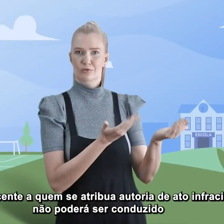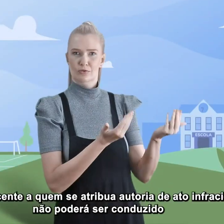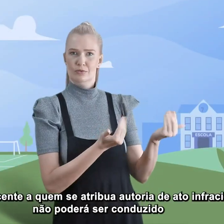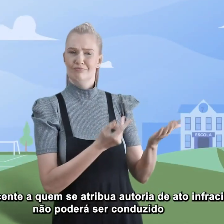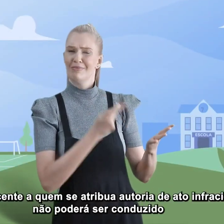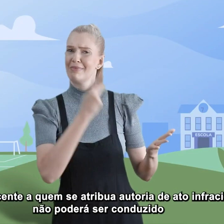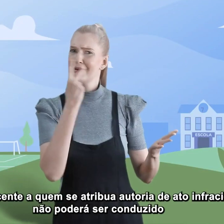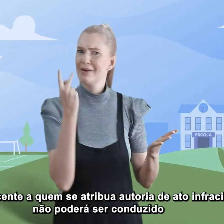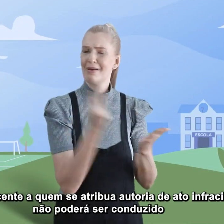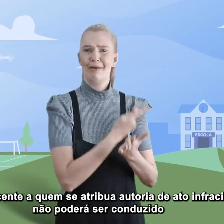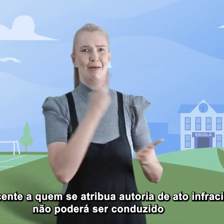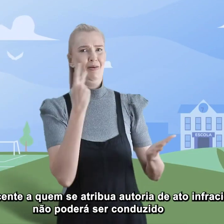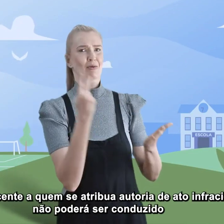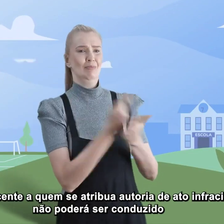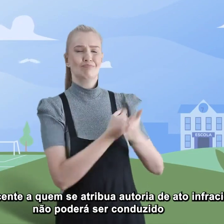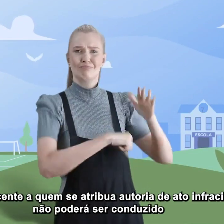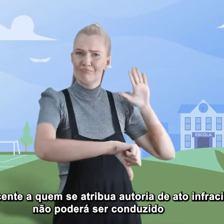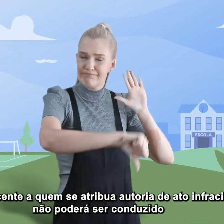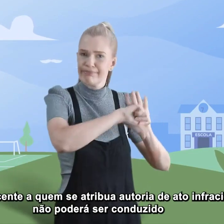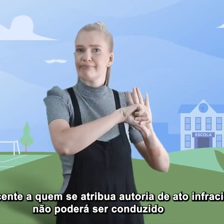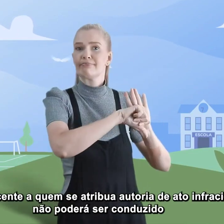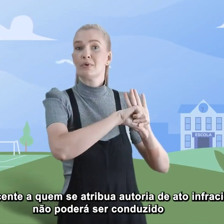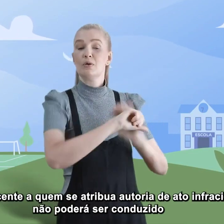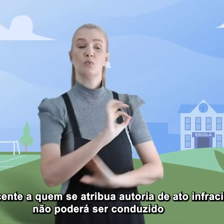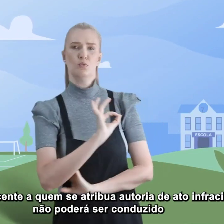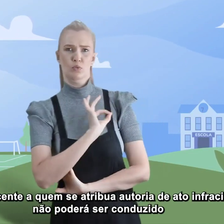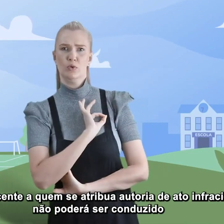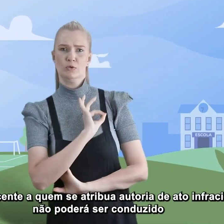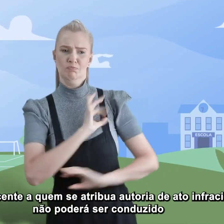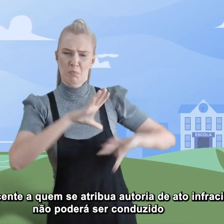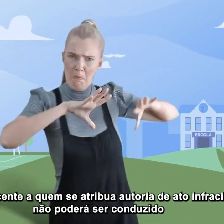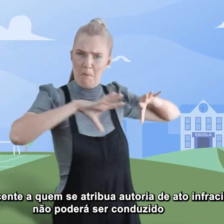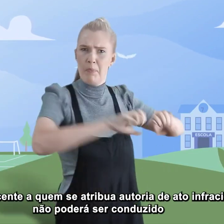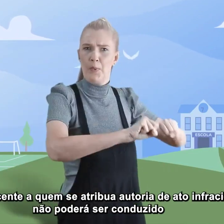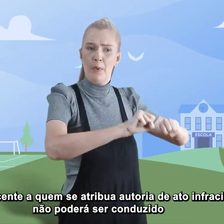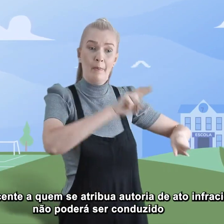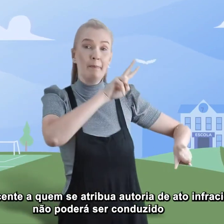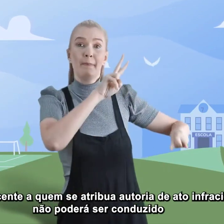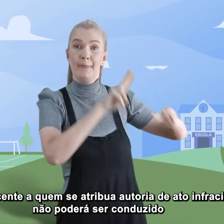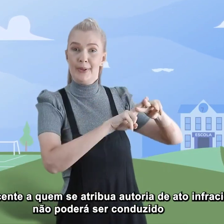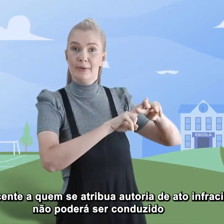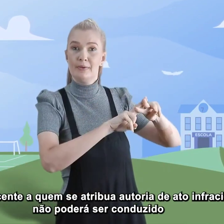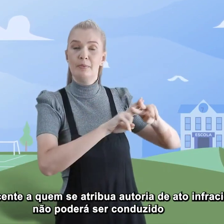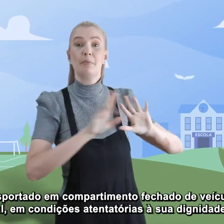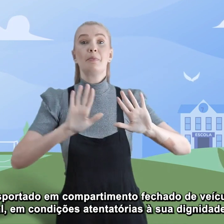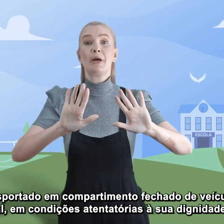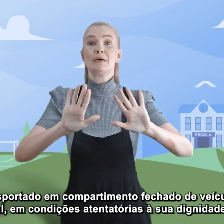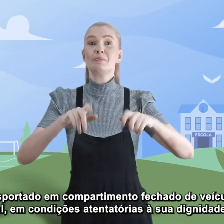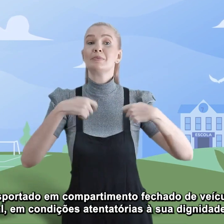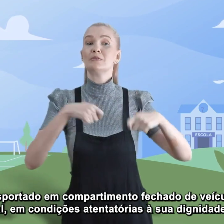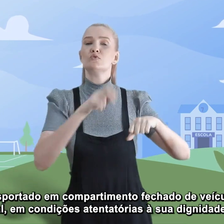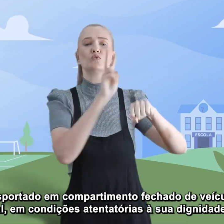O adolescente a quem se atribua a autoria de ato infracional não poderá ser conduzido ou transportado